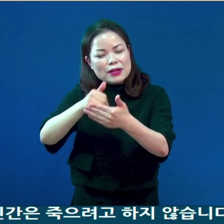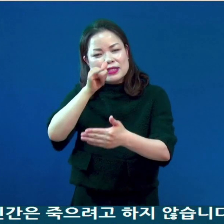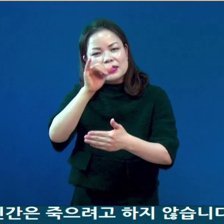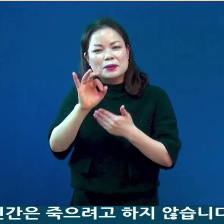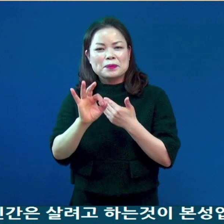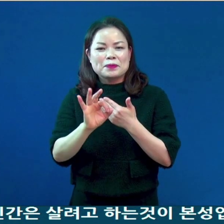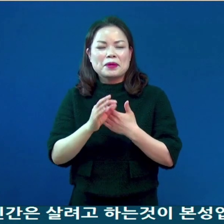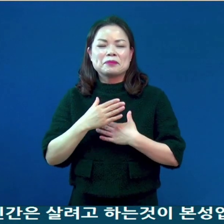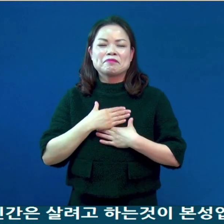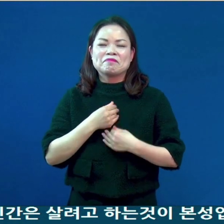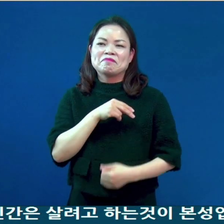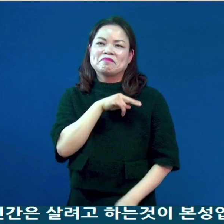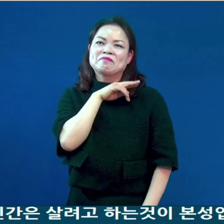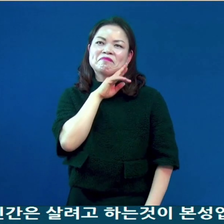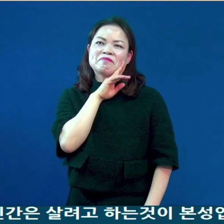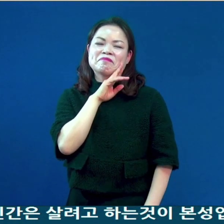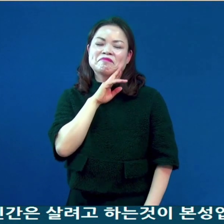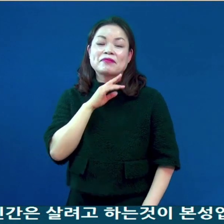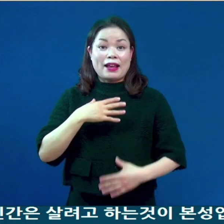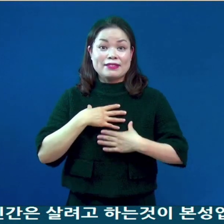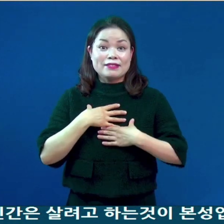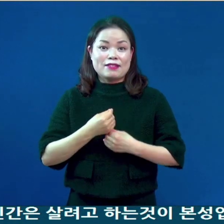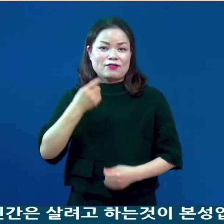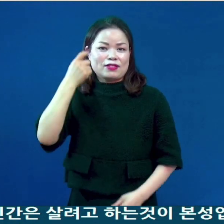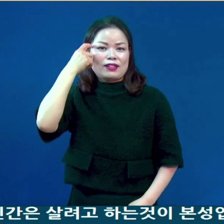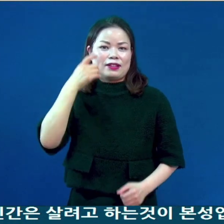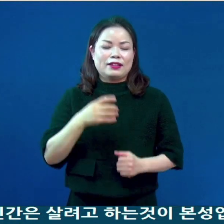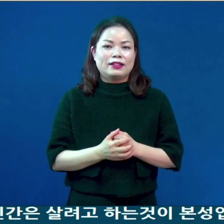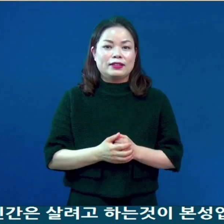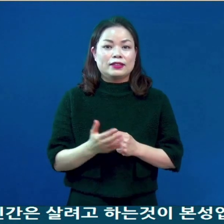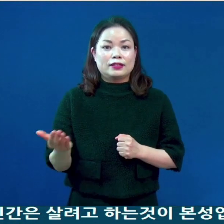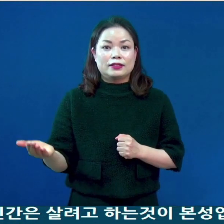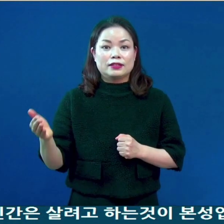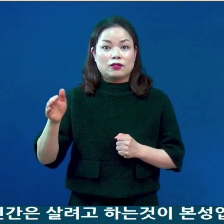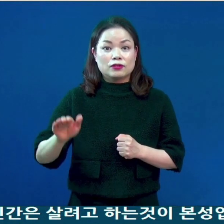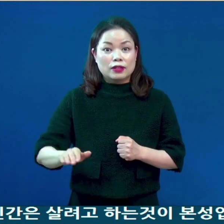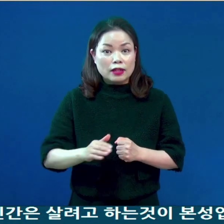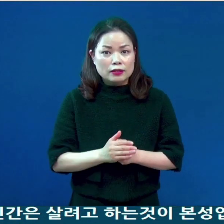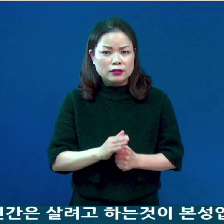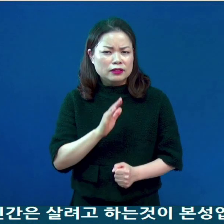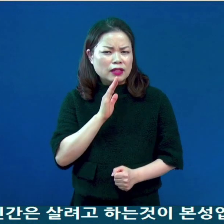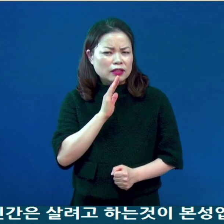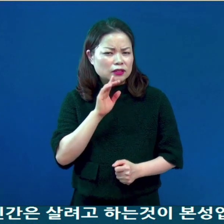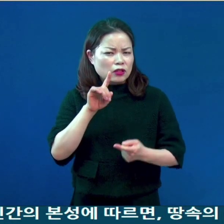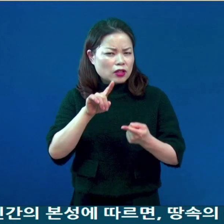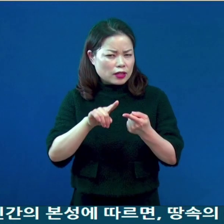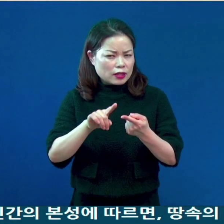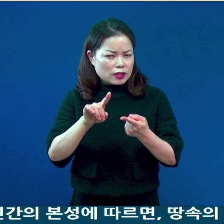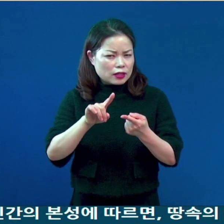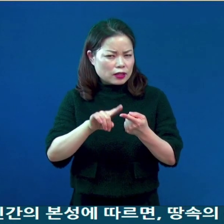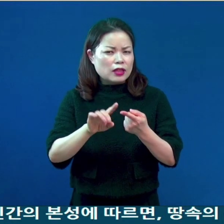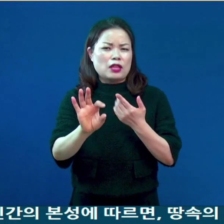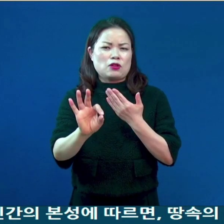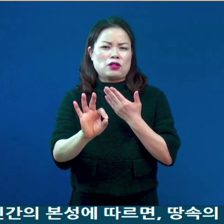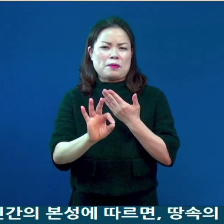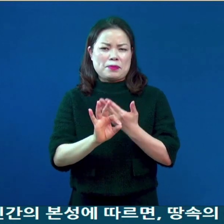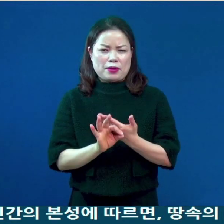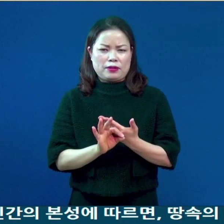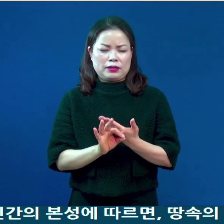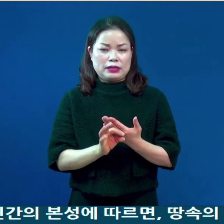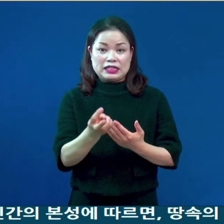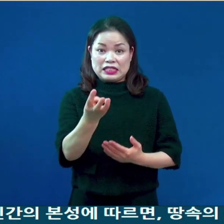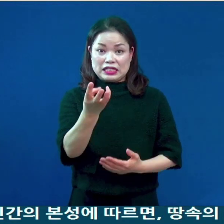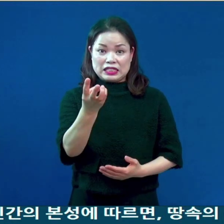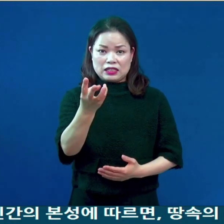있으면 편하고 안전하다고 생각합니다. 그런데 사실 그렇게 되면 그 씨는